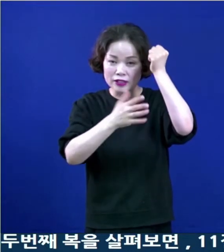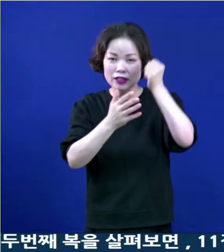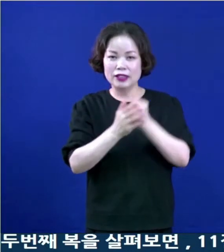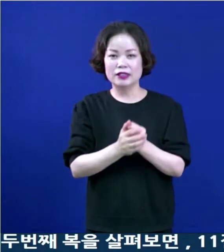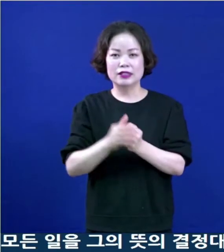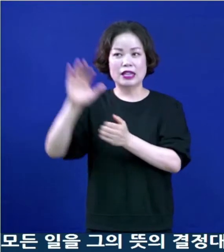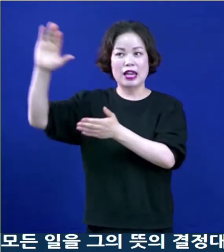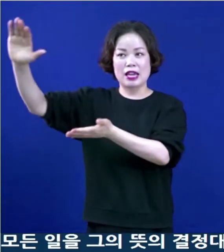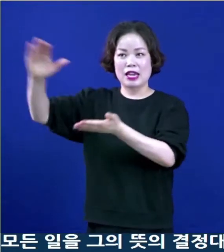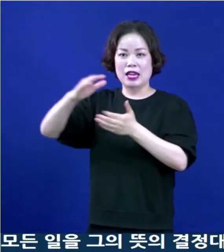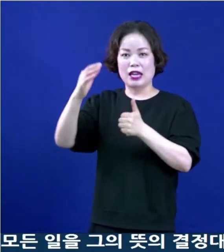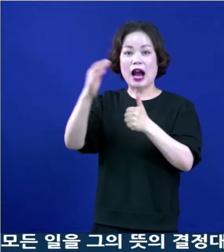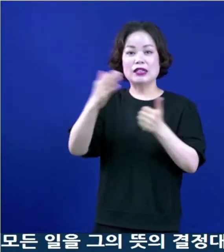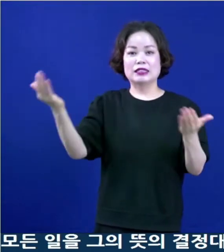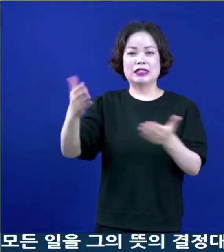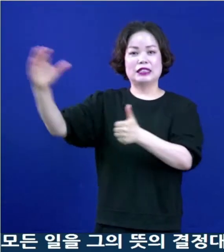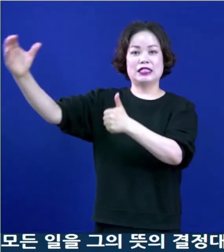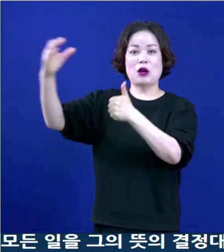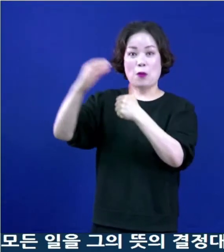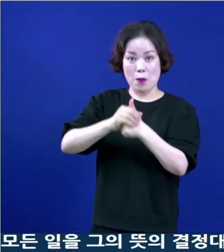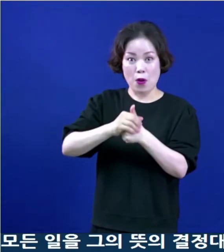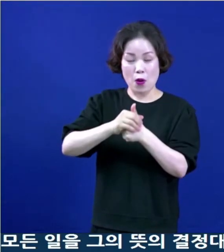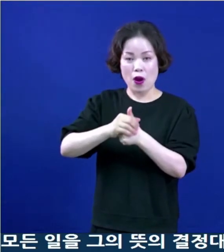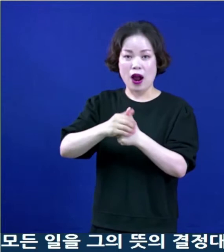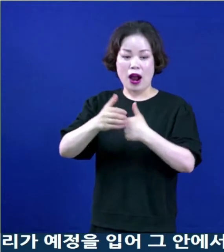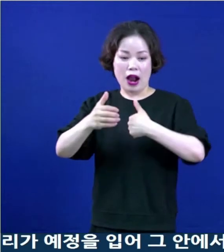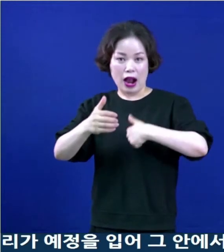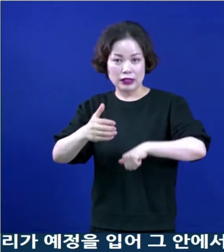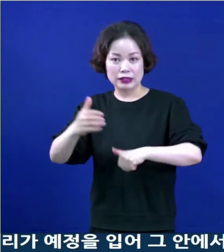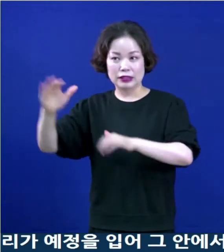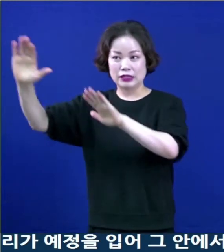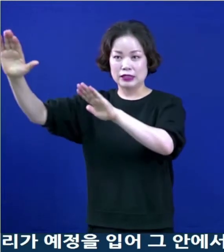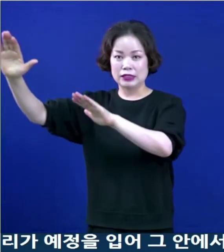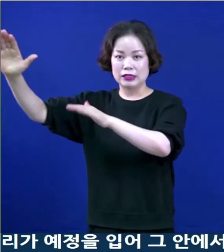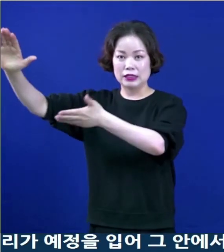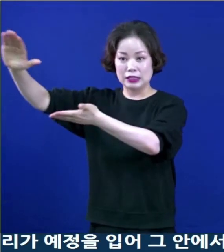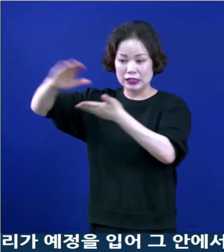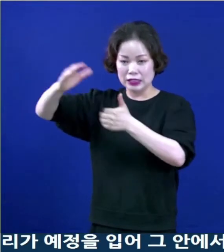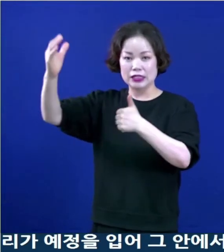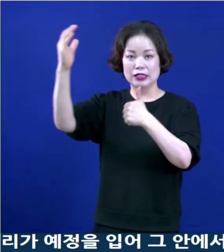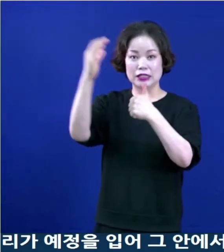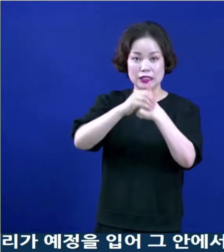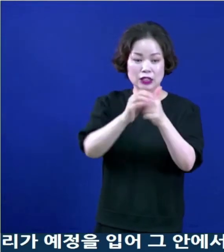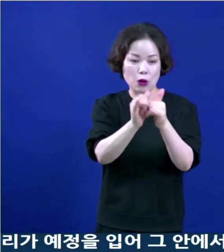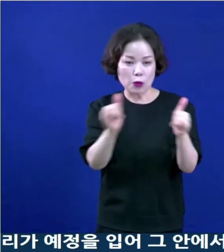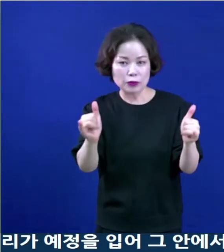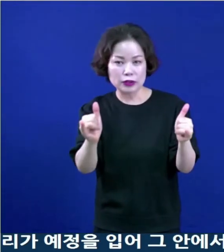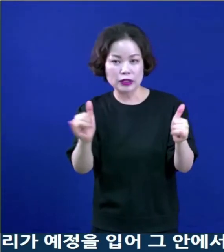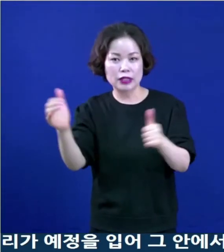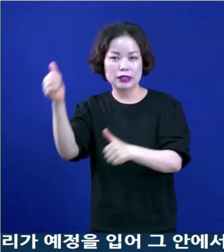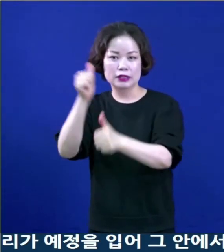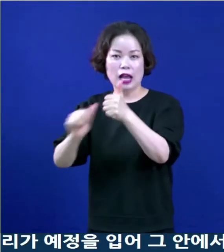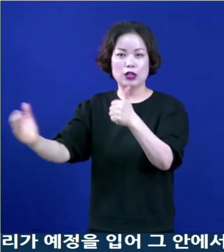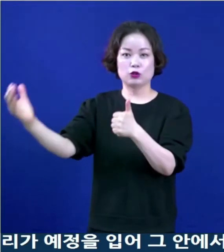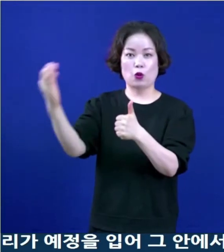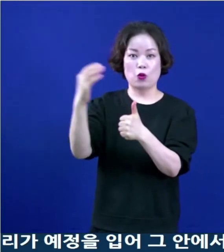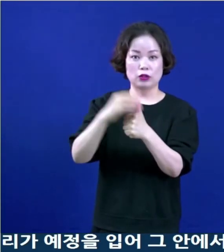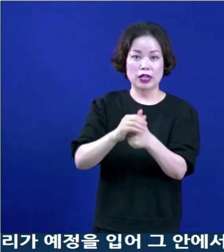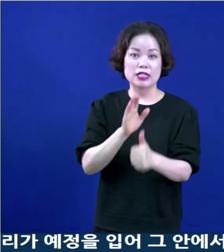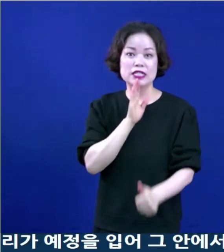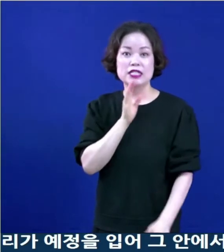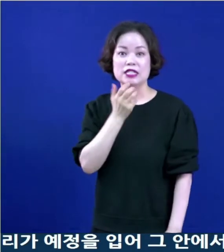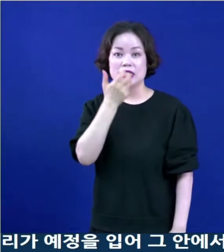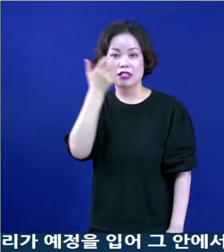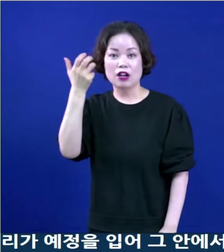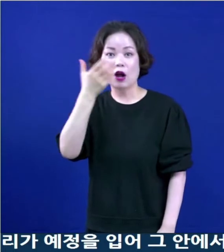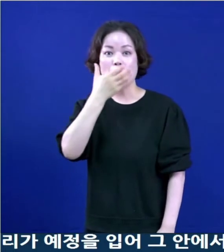상속자가 된다라는 뜻입니다. 아들들이 되게 하는 것과 상속자가 되게 하는 이 두 가지 복을 신령한 복의